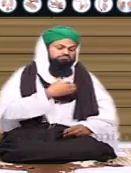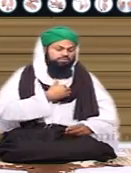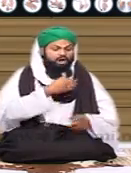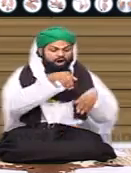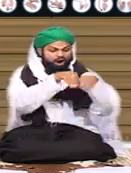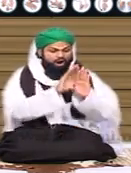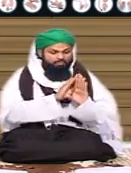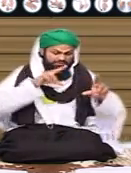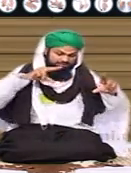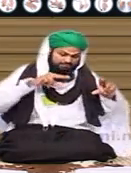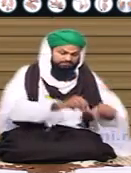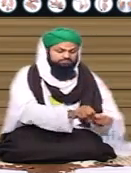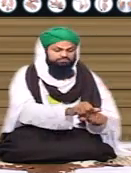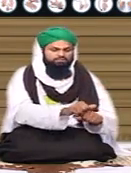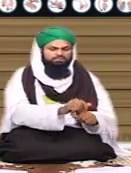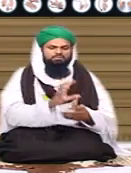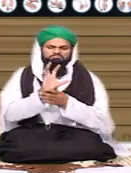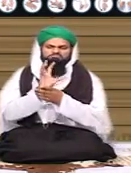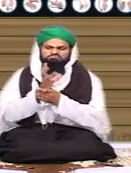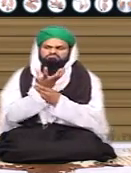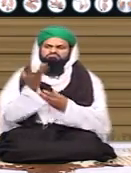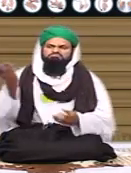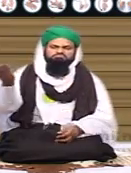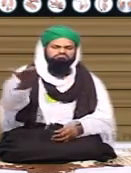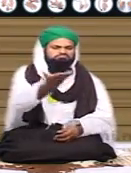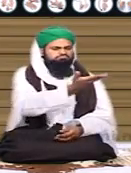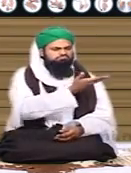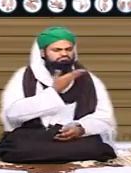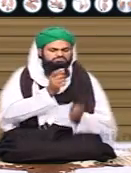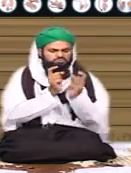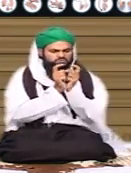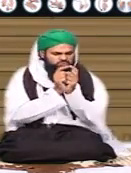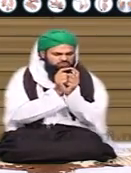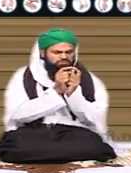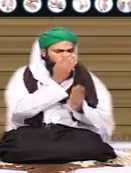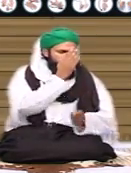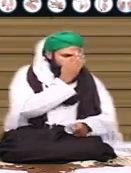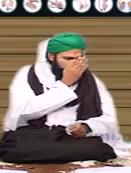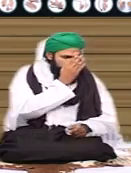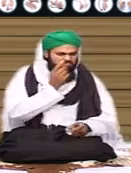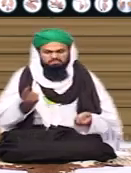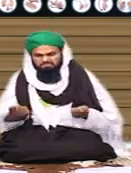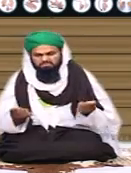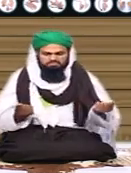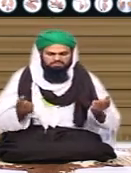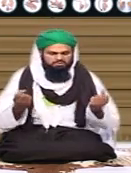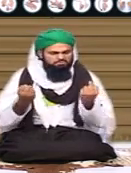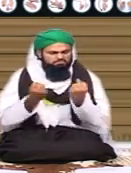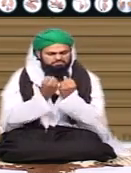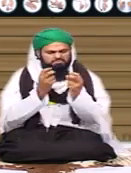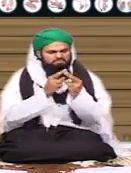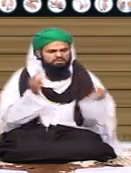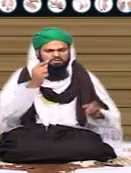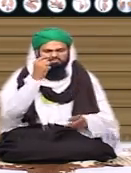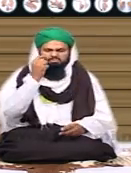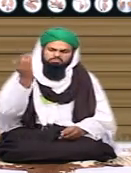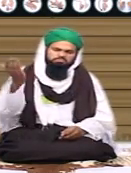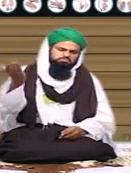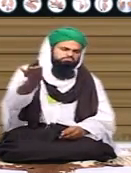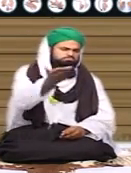والے, اور یہ ہمارے معاشرے کا بالکل انگ ہے. غیبت, چغل خوری اور آپس میں